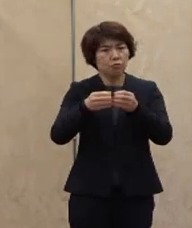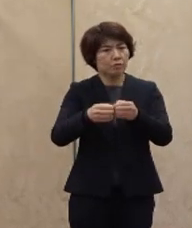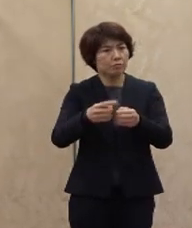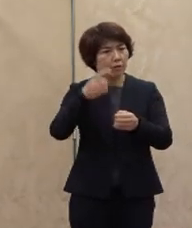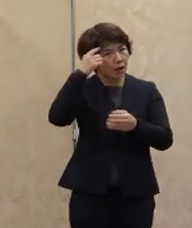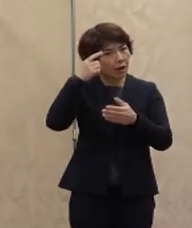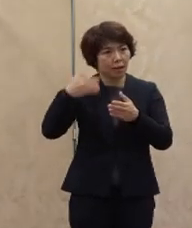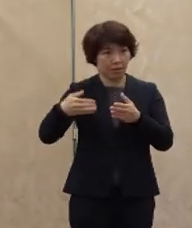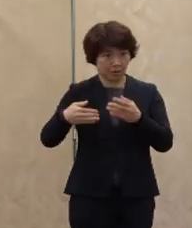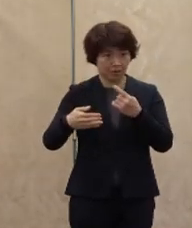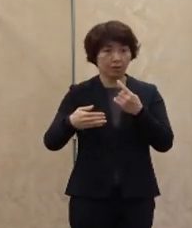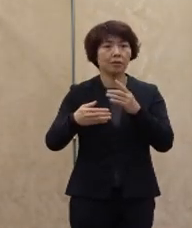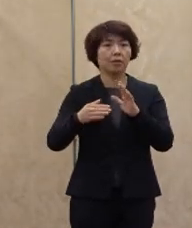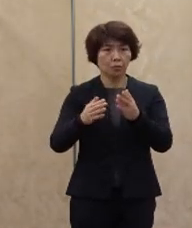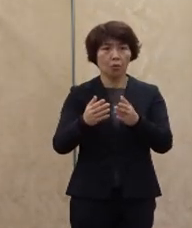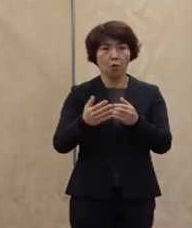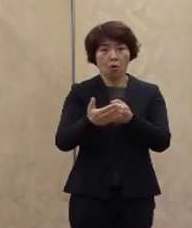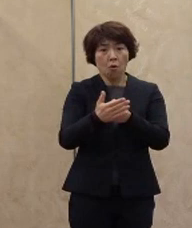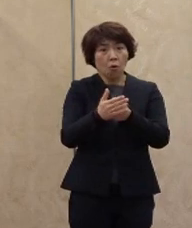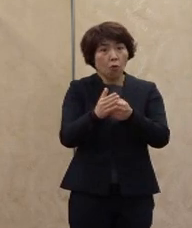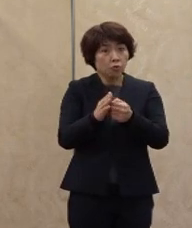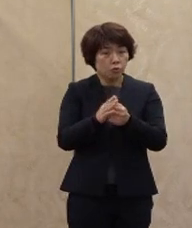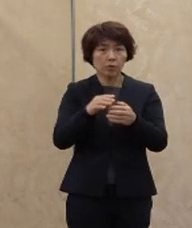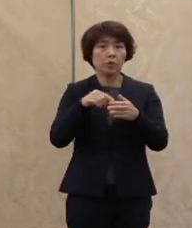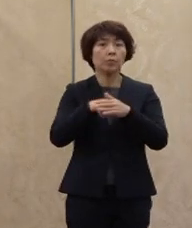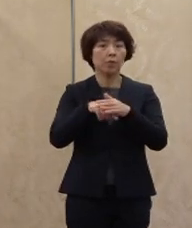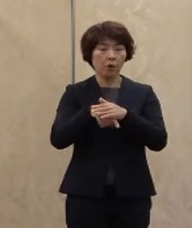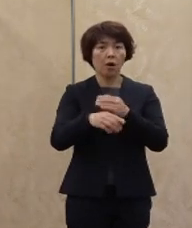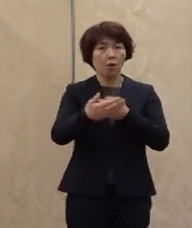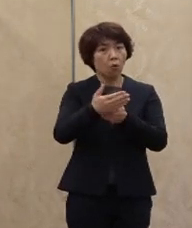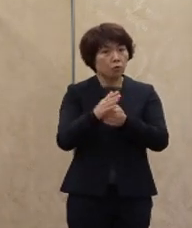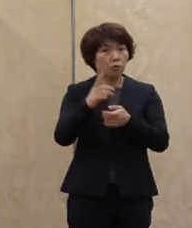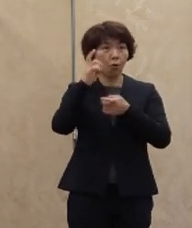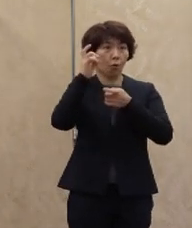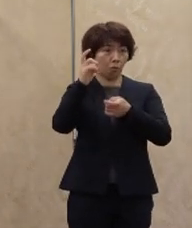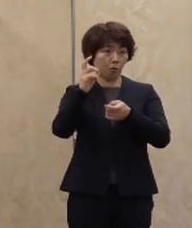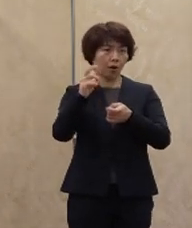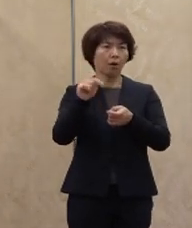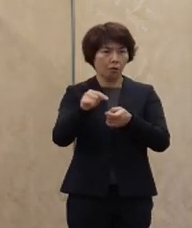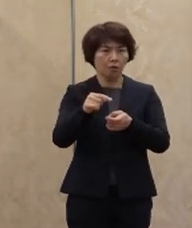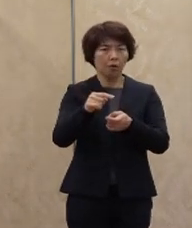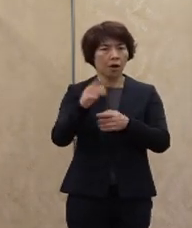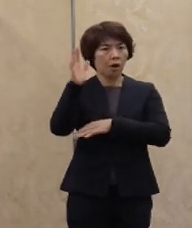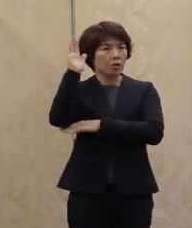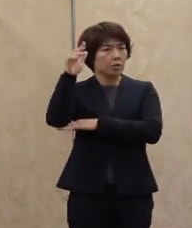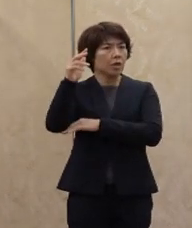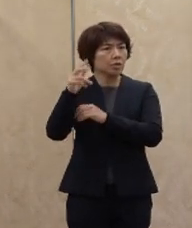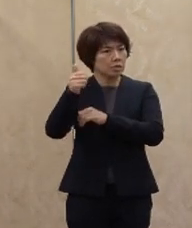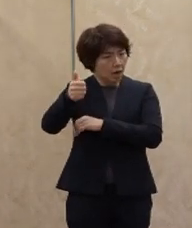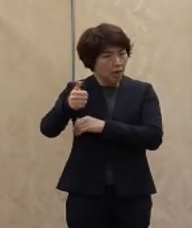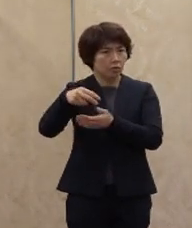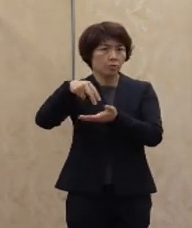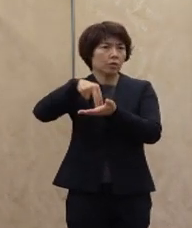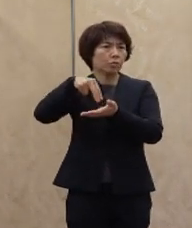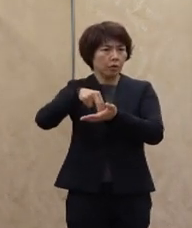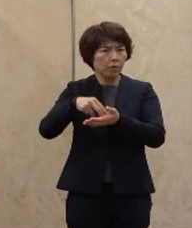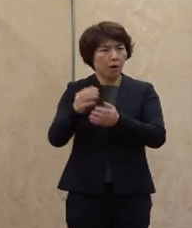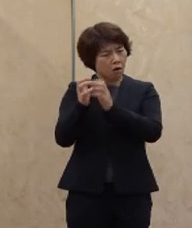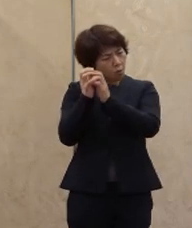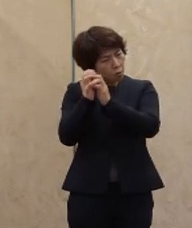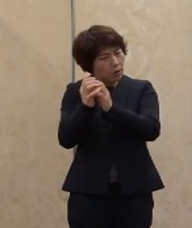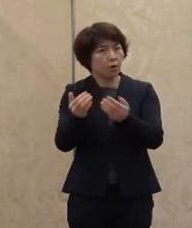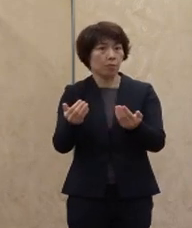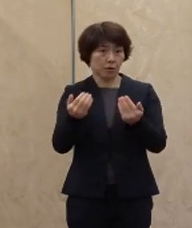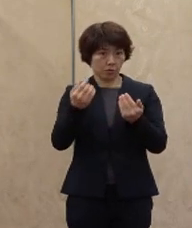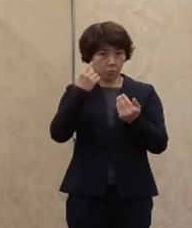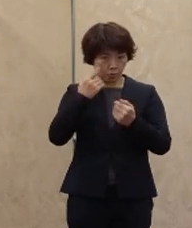けれども、まあ、保証という意味ではその保証という言葉にはやっぱり僕は政治家としてはこだわるべきだと